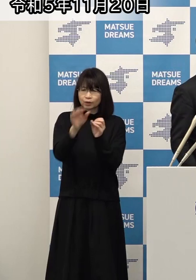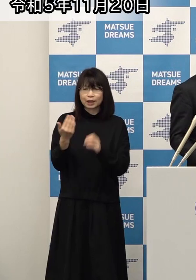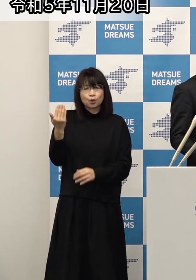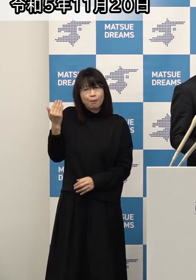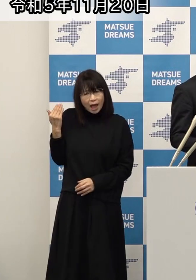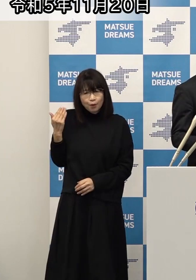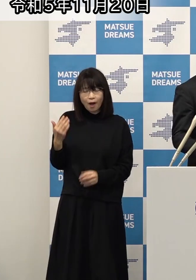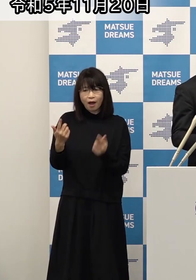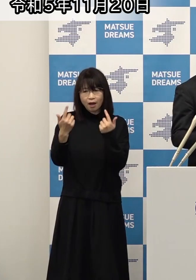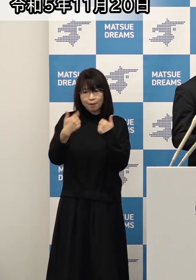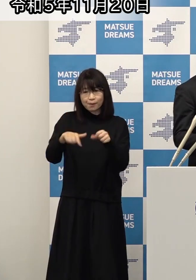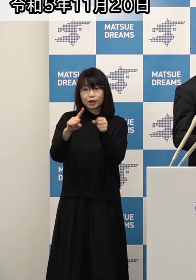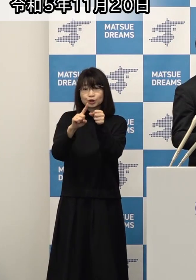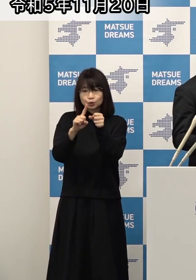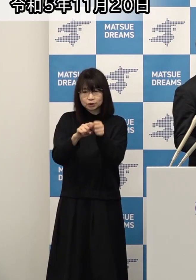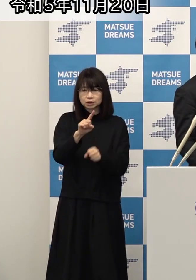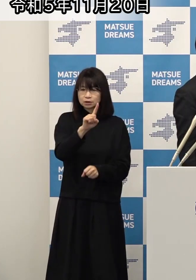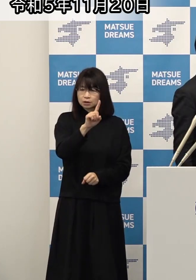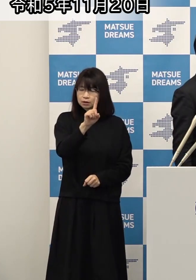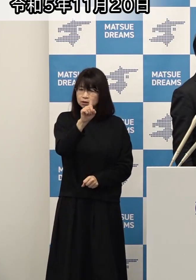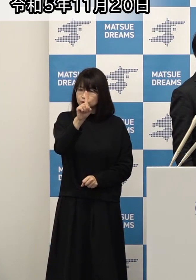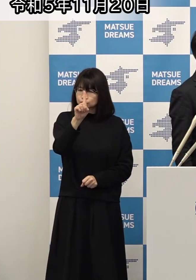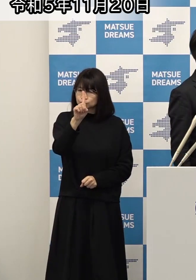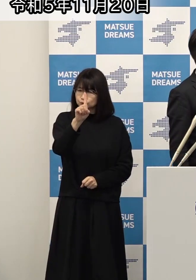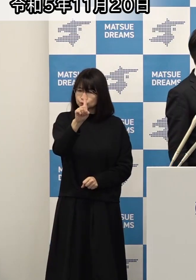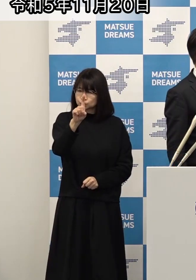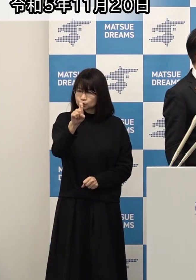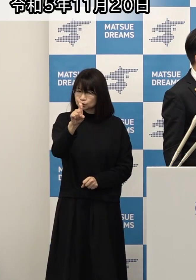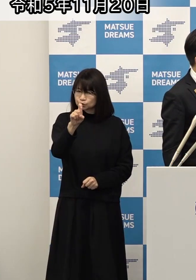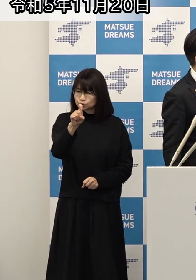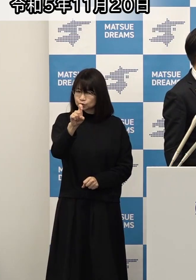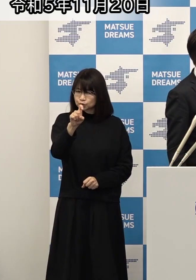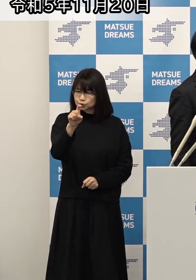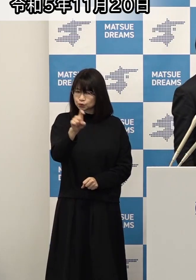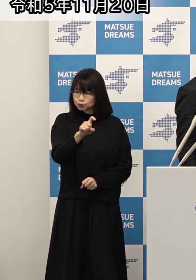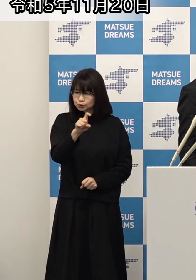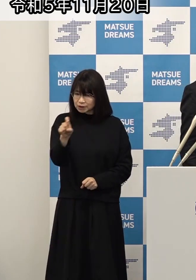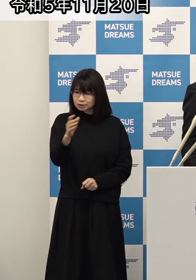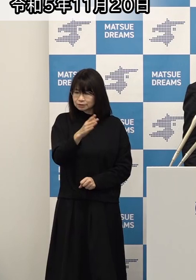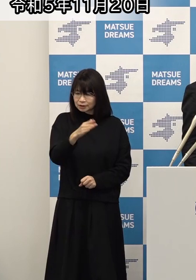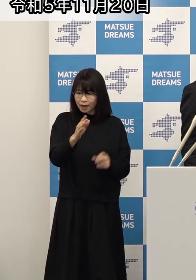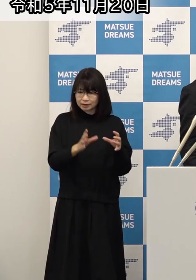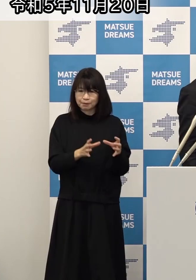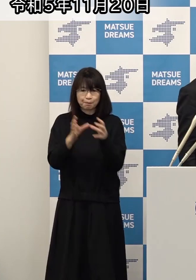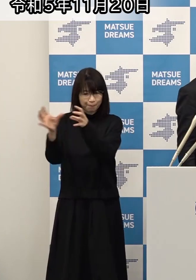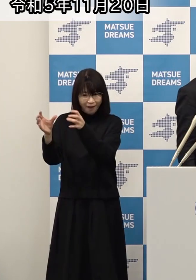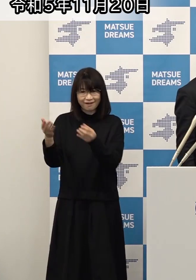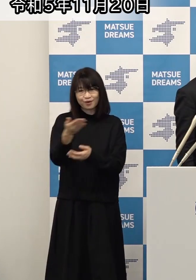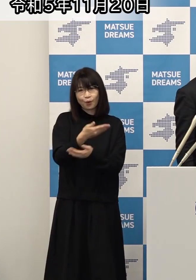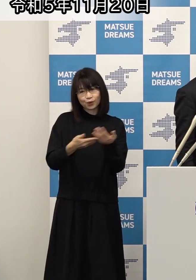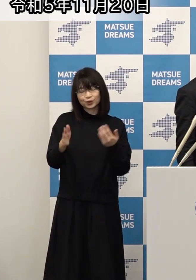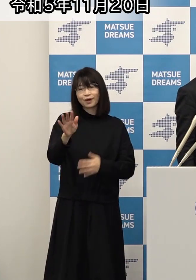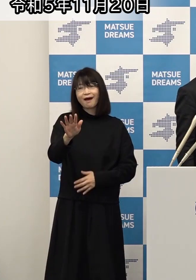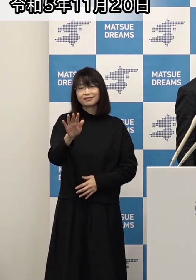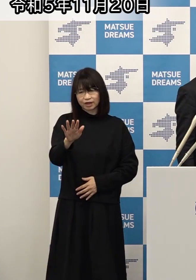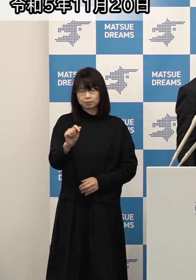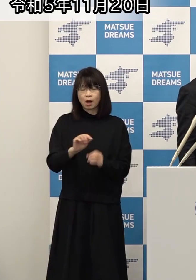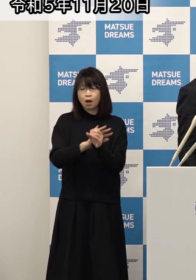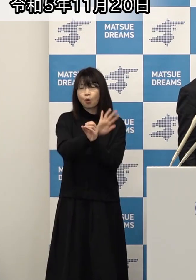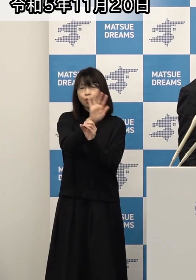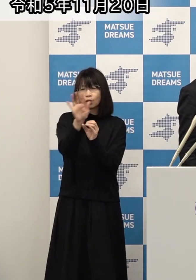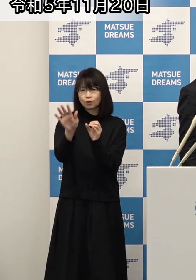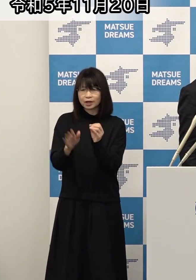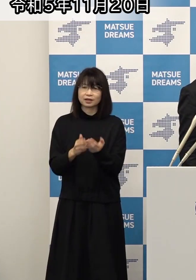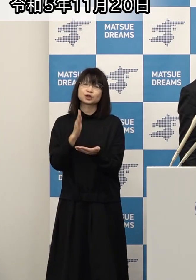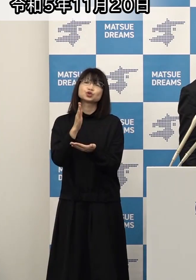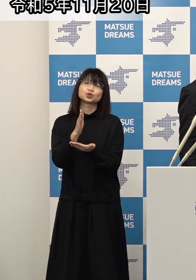人ぐらい毎年こう行ったり来たりしながら交流を進めてたんですが、ここ数年はコロナ禍によって対面は中断しておりました。オ